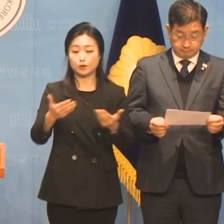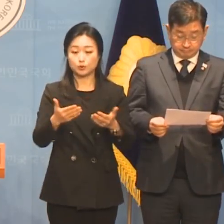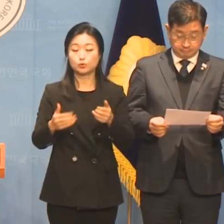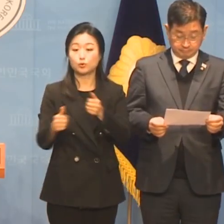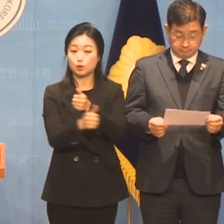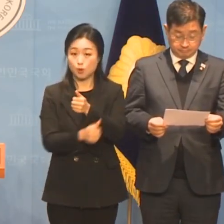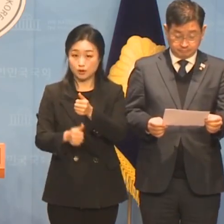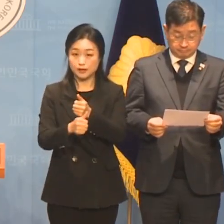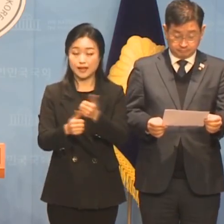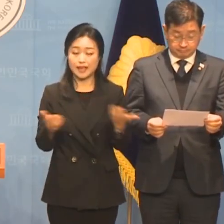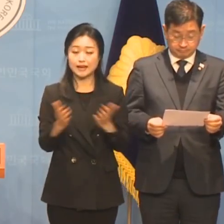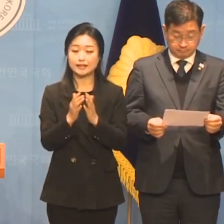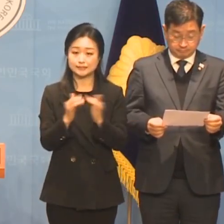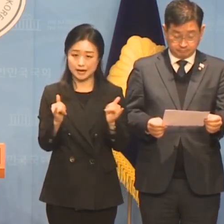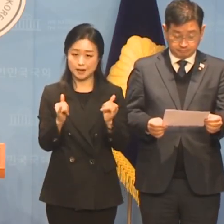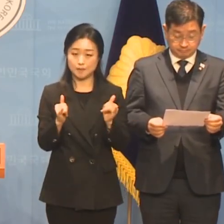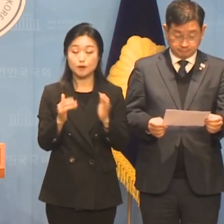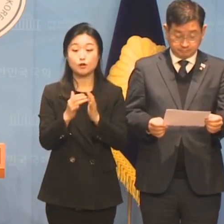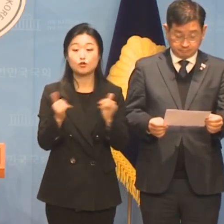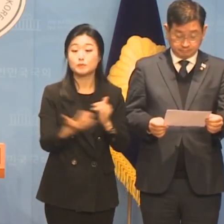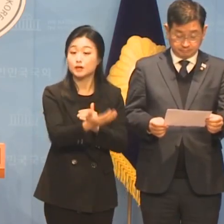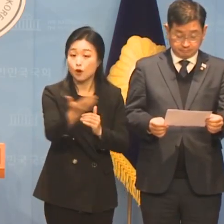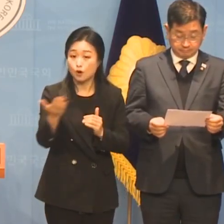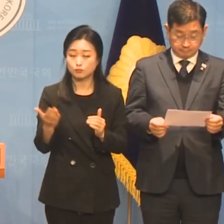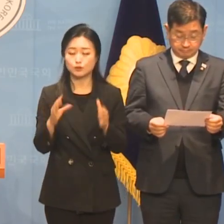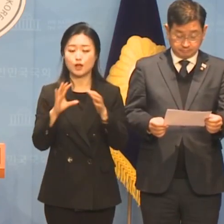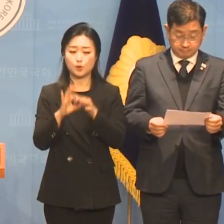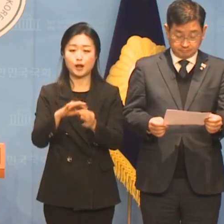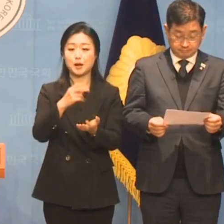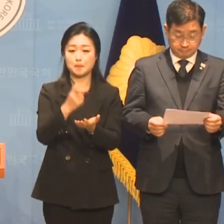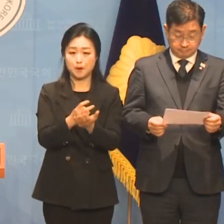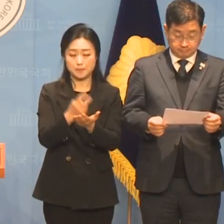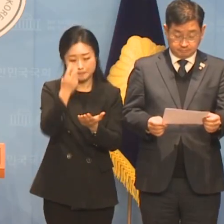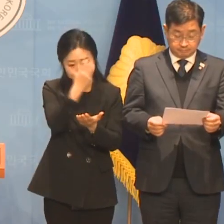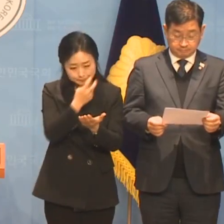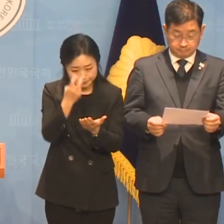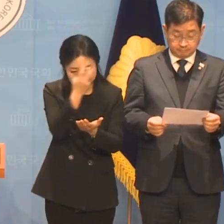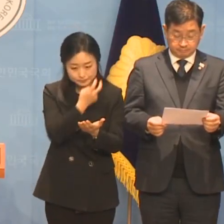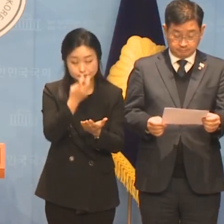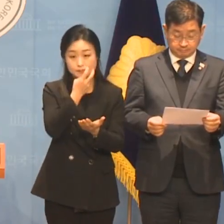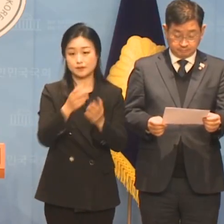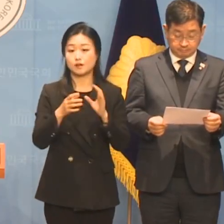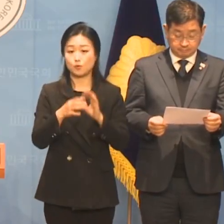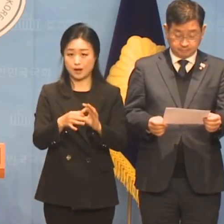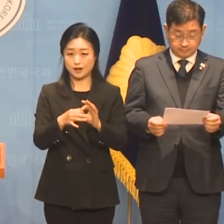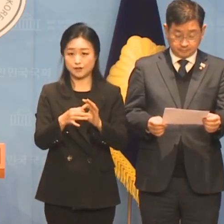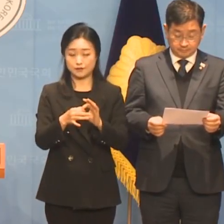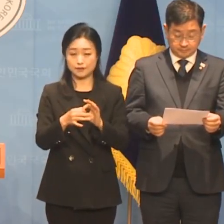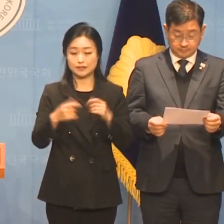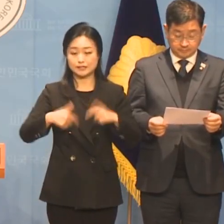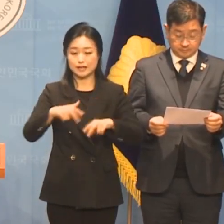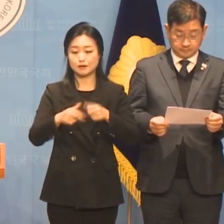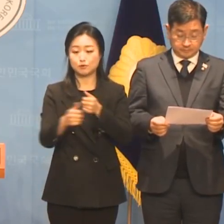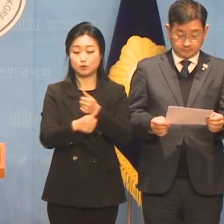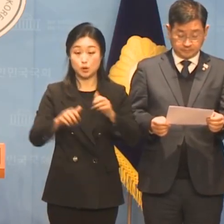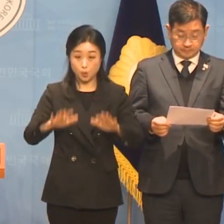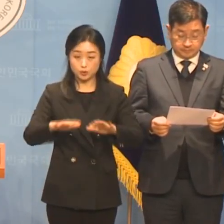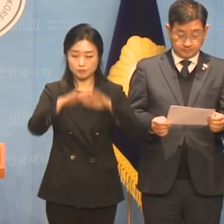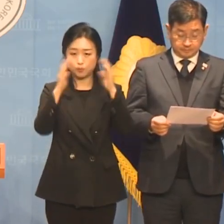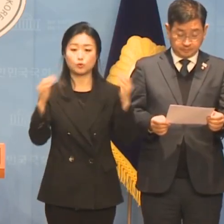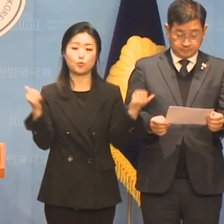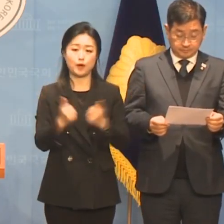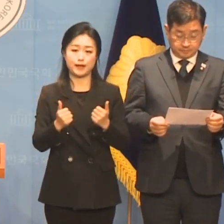사람, 우리 국민의 삶과 직결된 법안을 심사하는 민생경제 상임위로서 오늘 전체 회의를